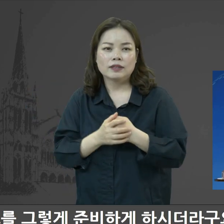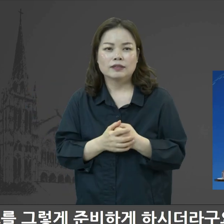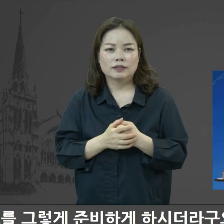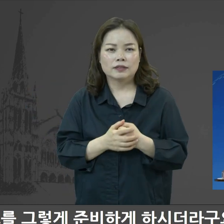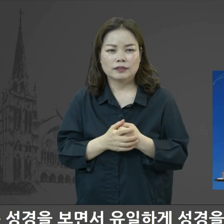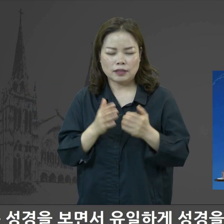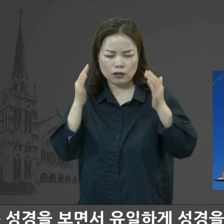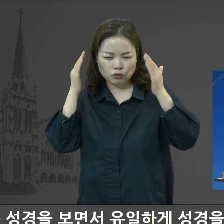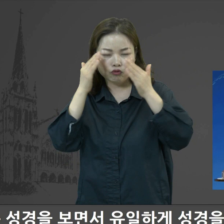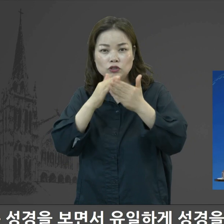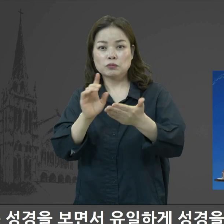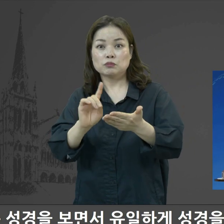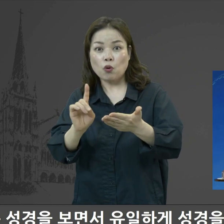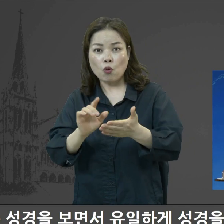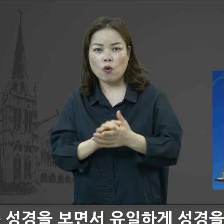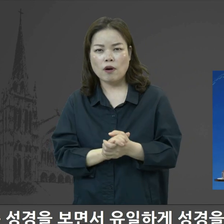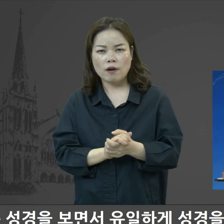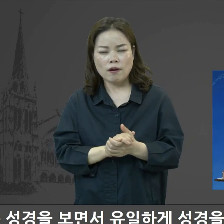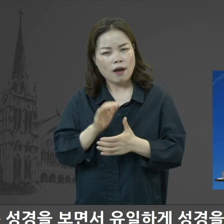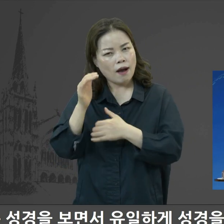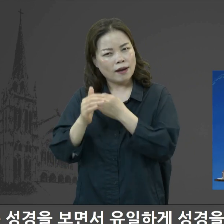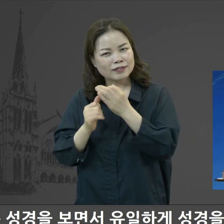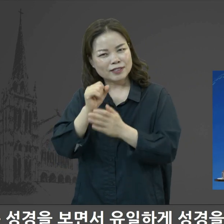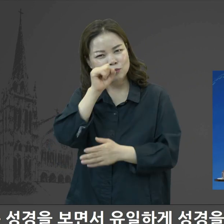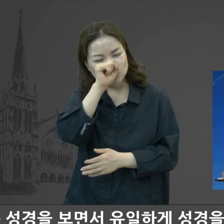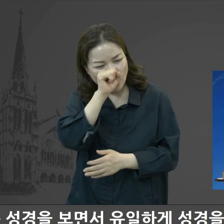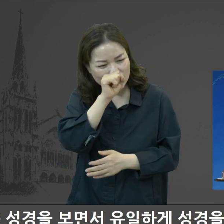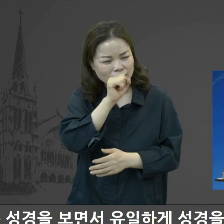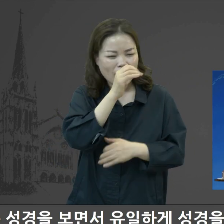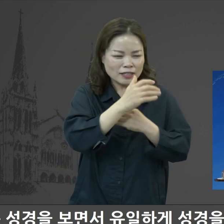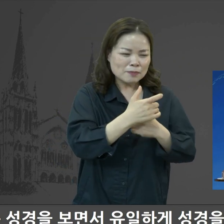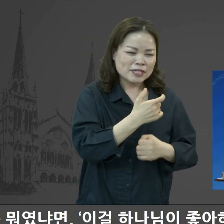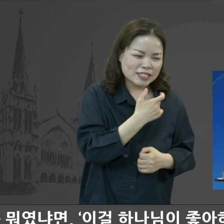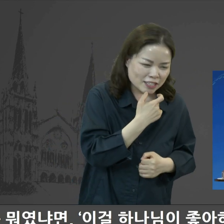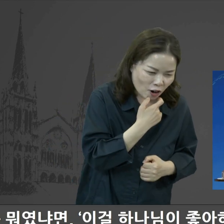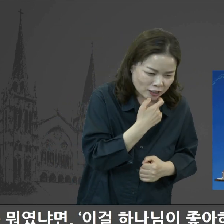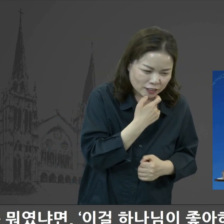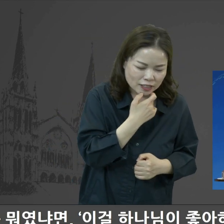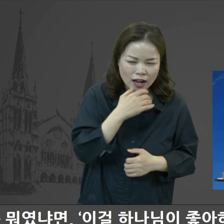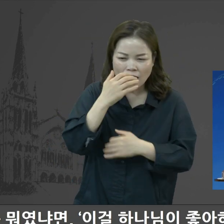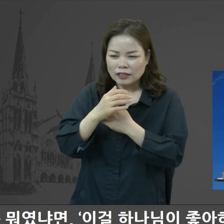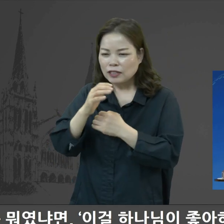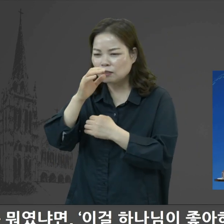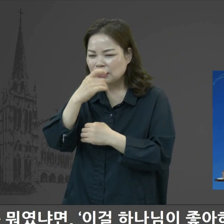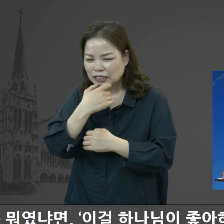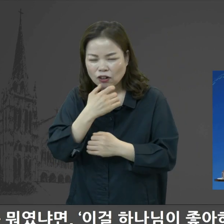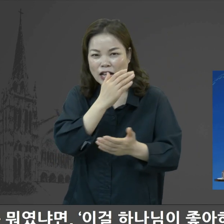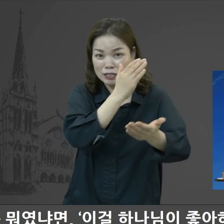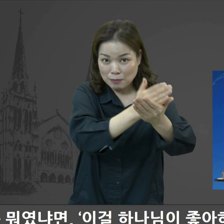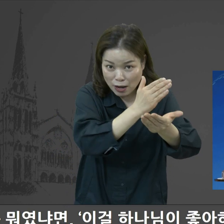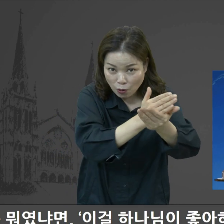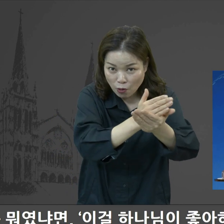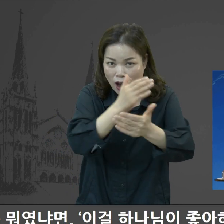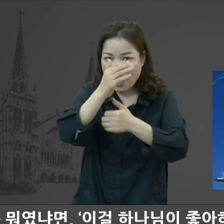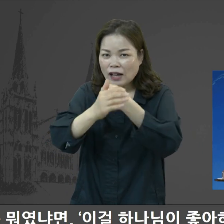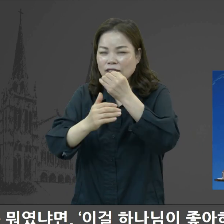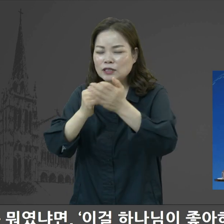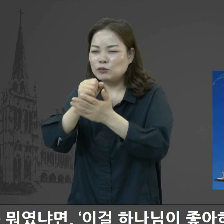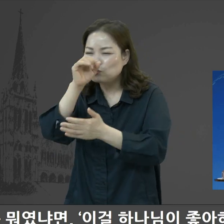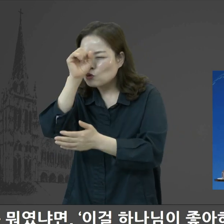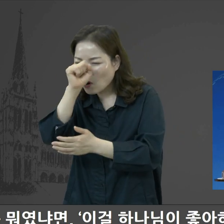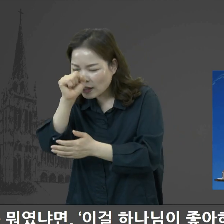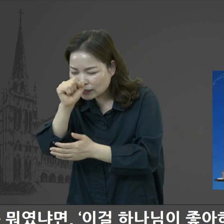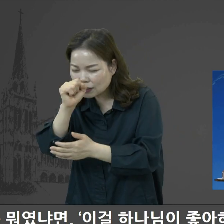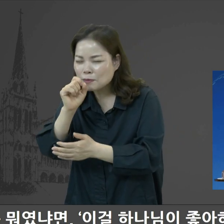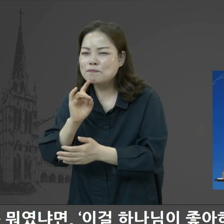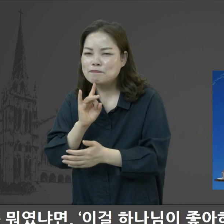제 포커스는 뭐였냐면, 이걸 하나님이 좋아하시냐, 이걸 하나님이 싫어하시냐, 하나님이 싫어하는 건 안 하고 하나님이 좋아하는 거